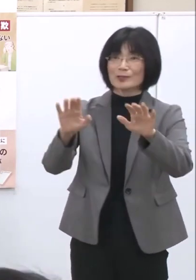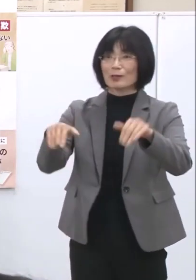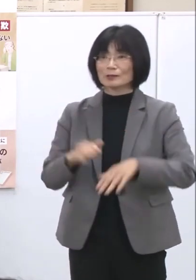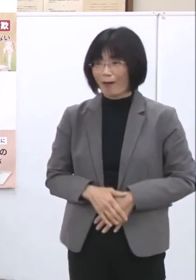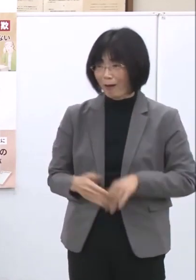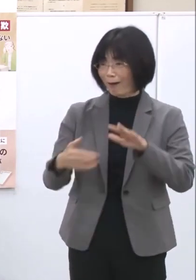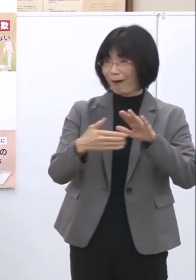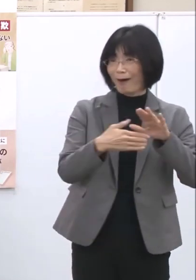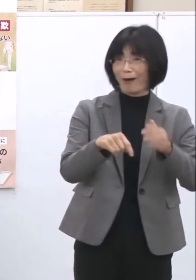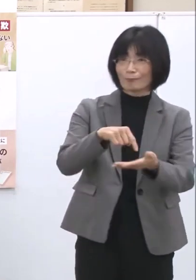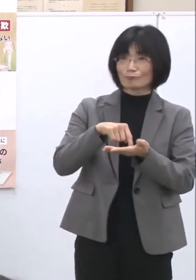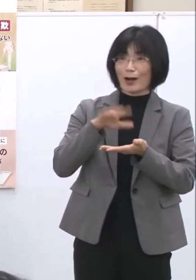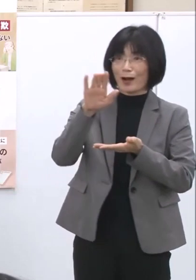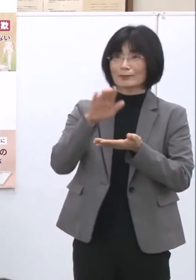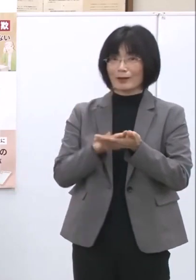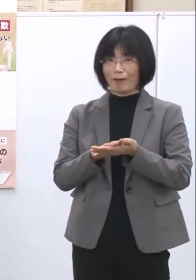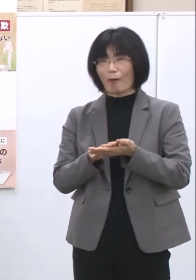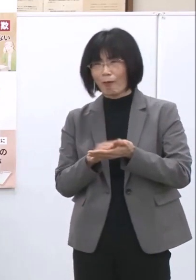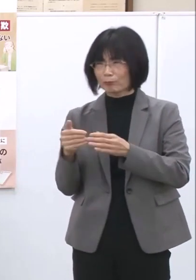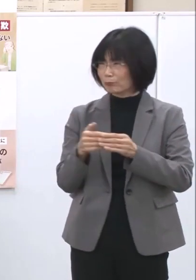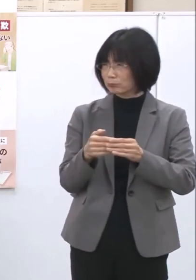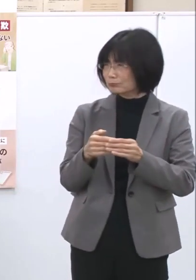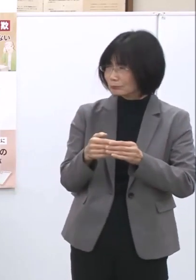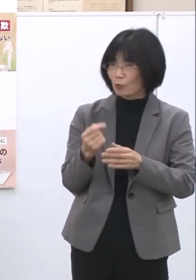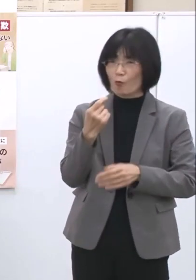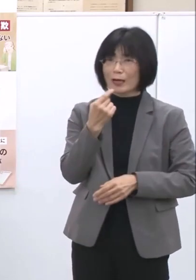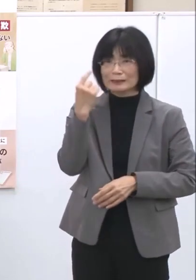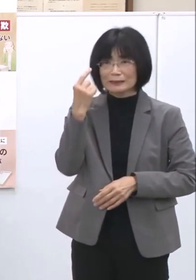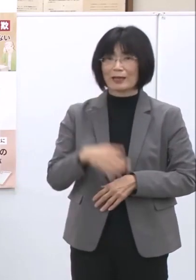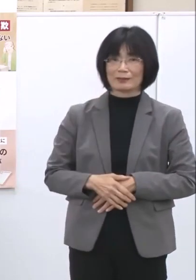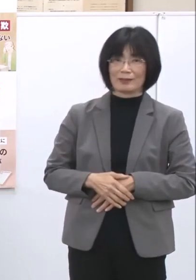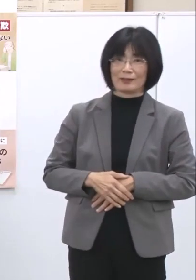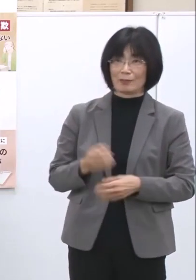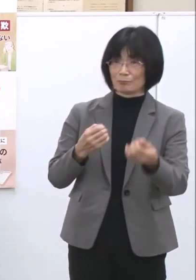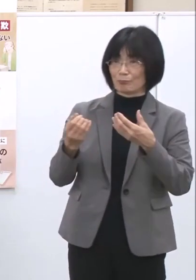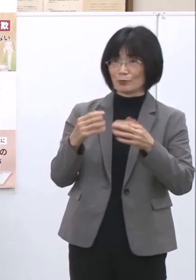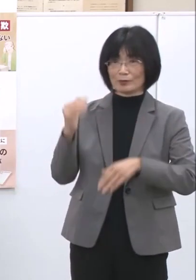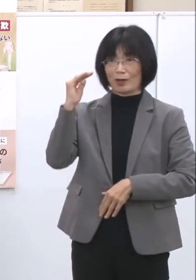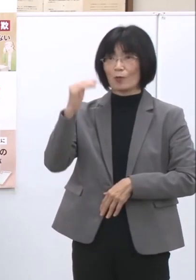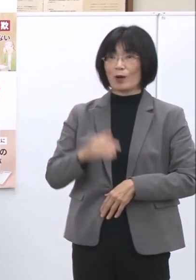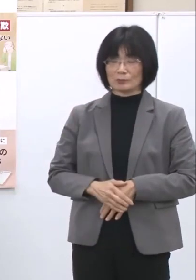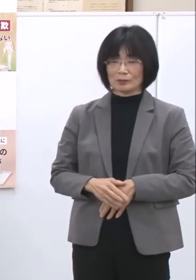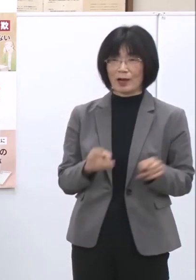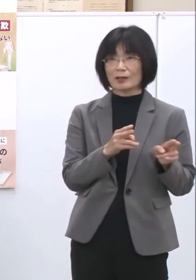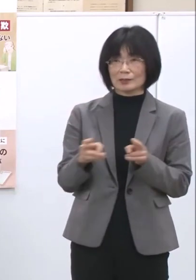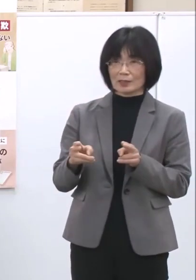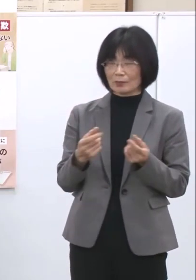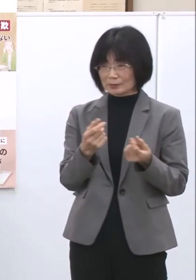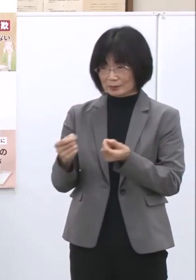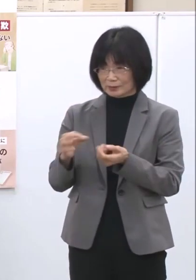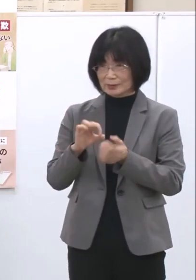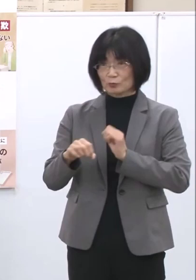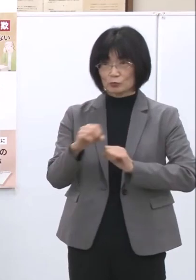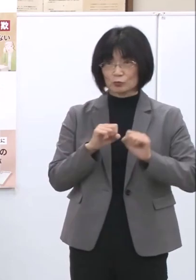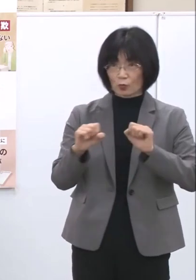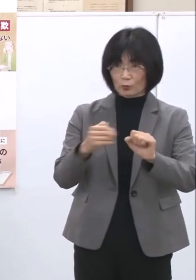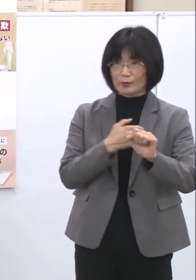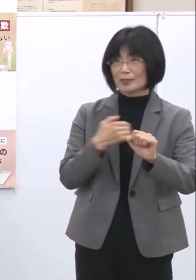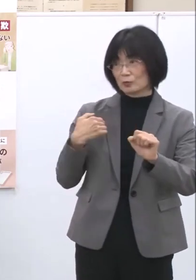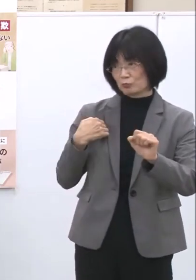ませんだと、多分なんで導入したんってなると思うので、必要なのはこの制度がきっちり機能すること。でそこで